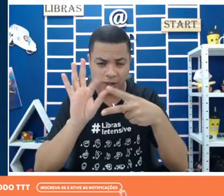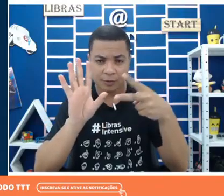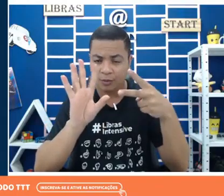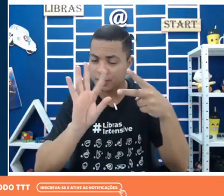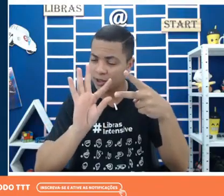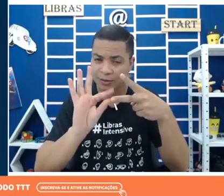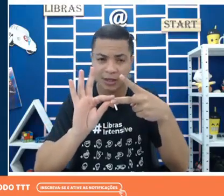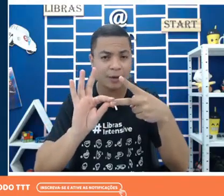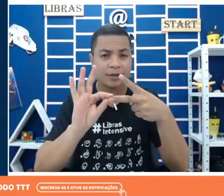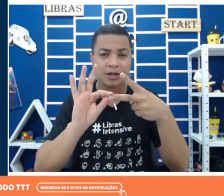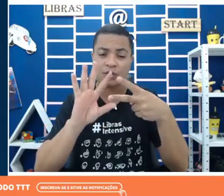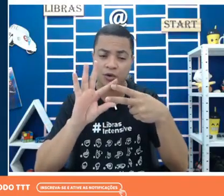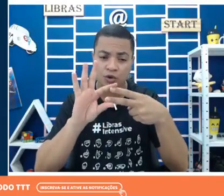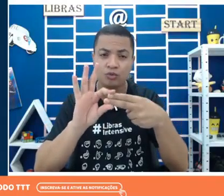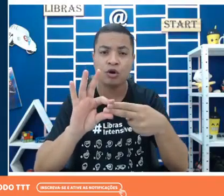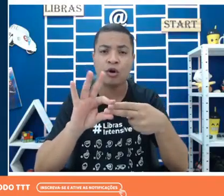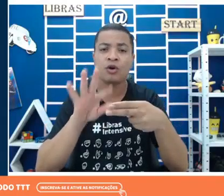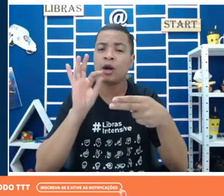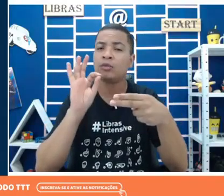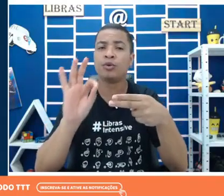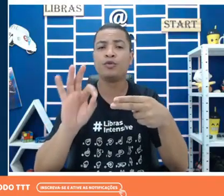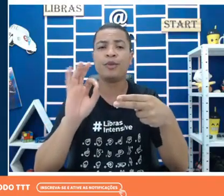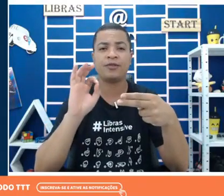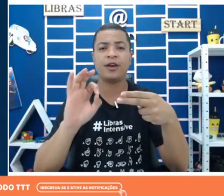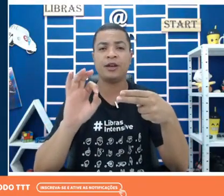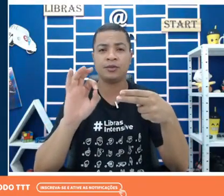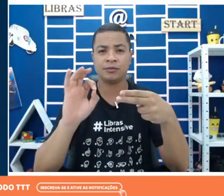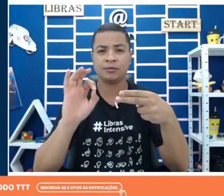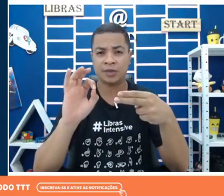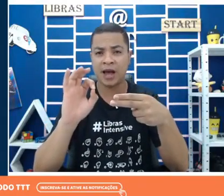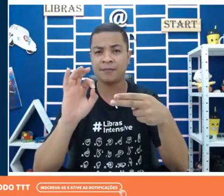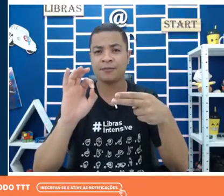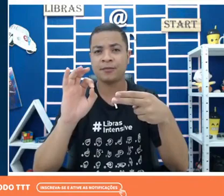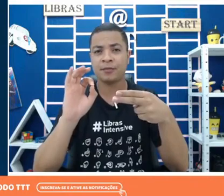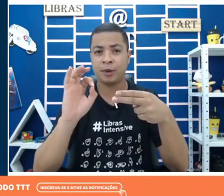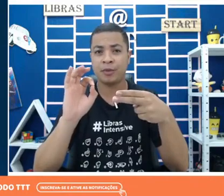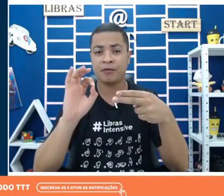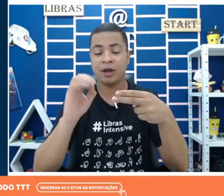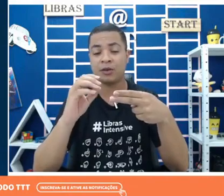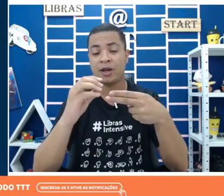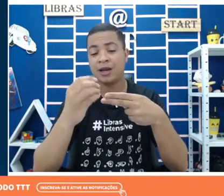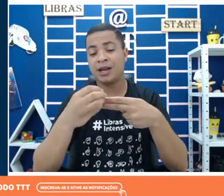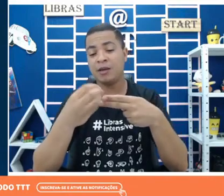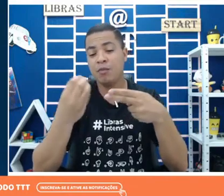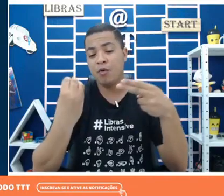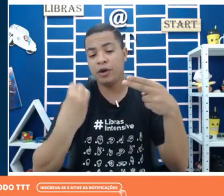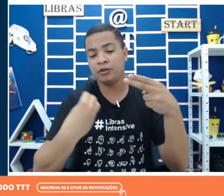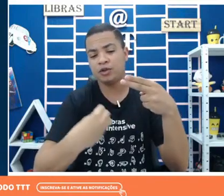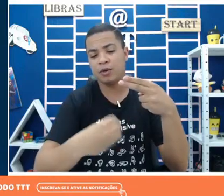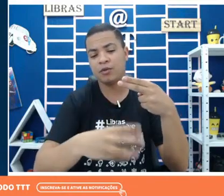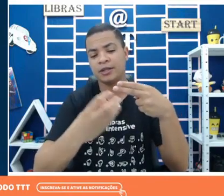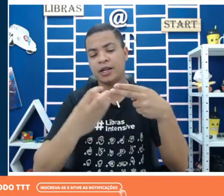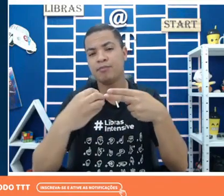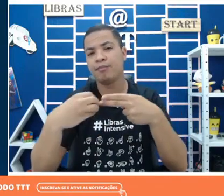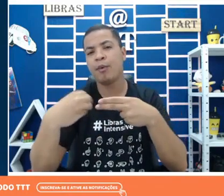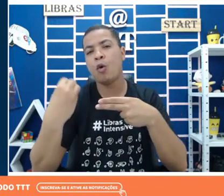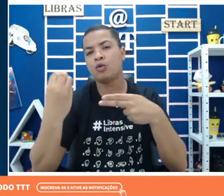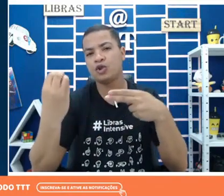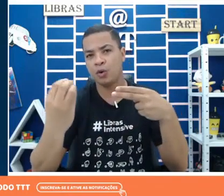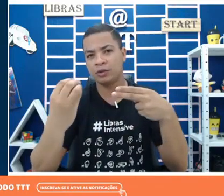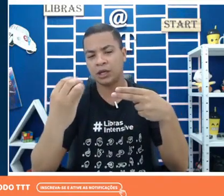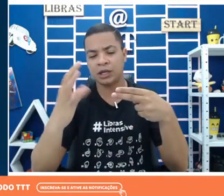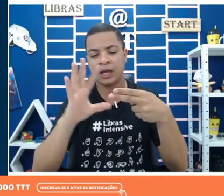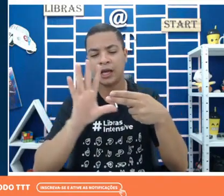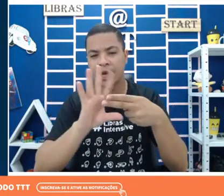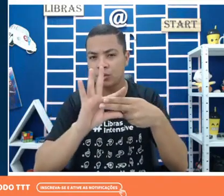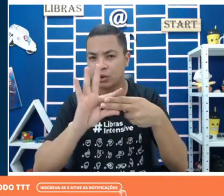ó, 50% de um, 50% de outro. Juntou, bolo perfeito, tá? Bolo perfeito. Nem muito de uma coisa, nem pouco